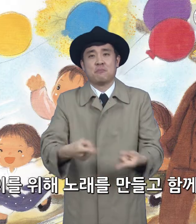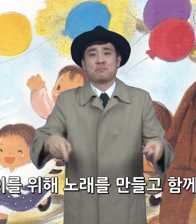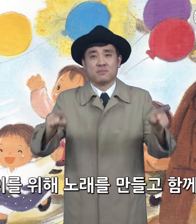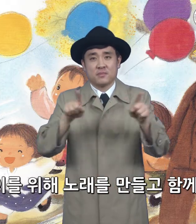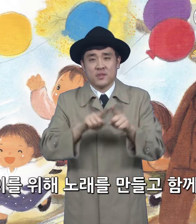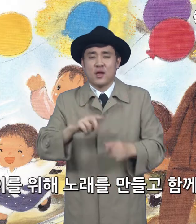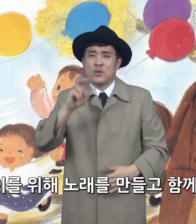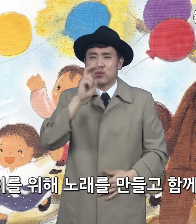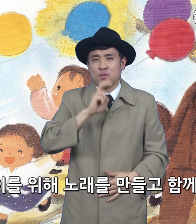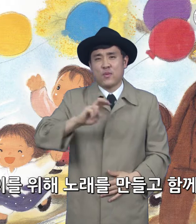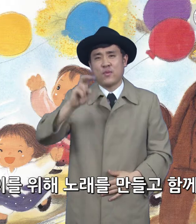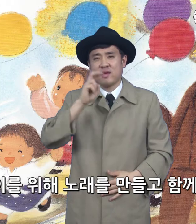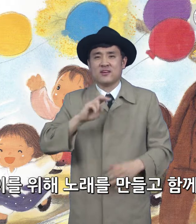함께 불렀어요.